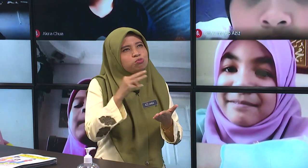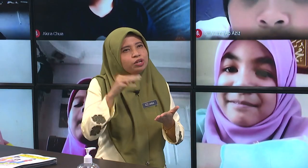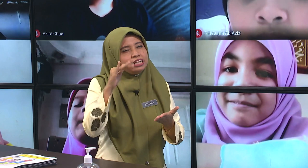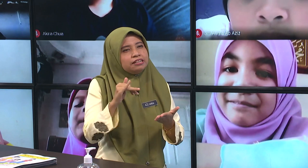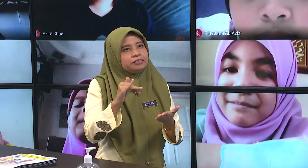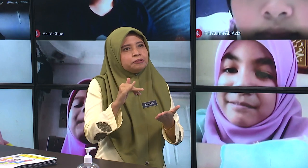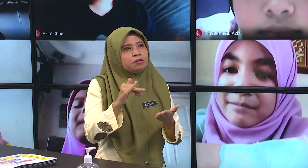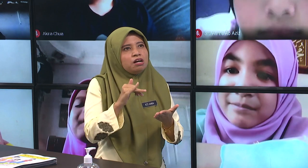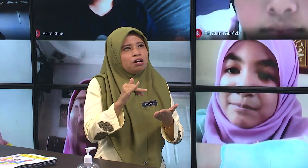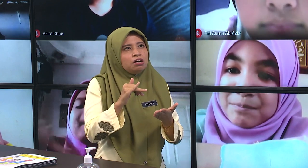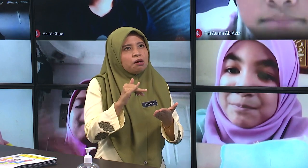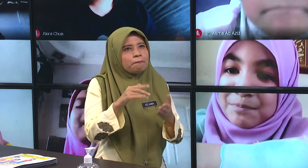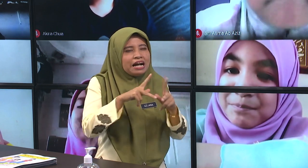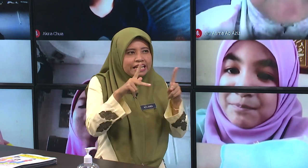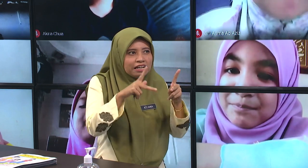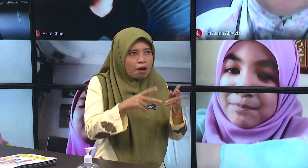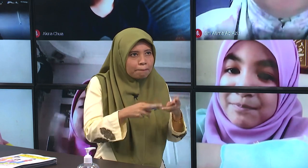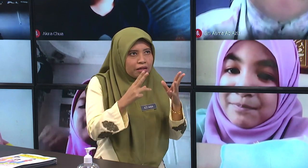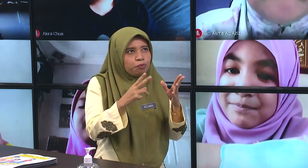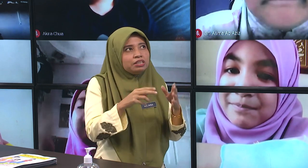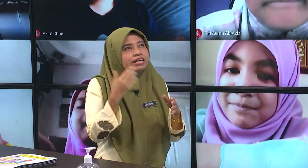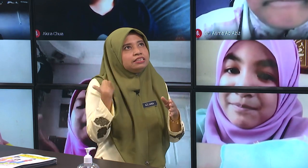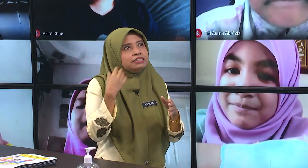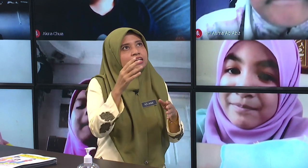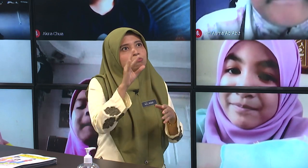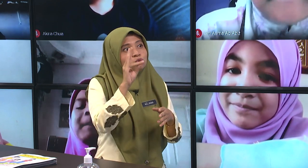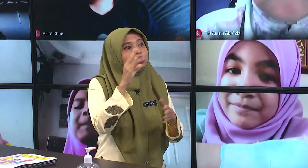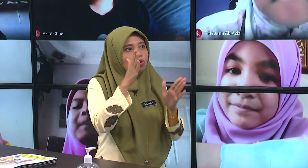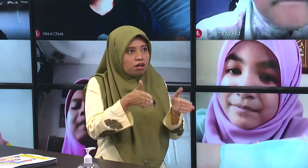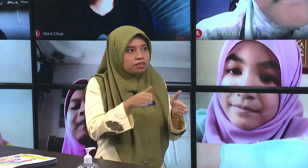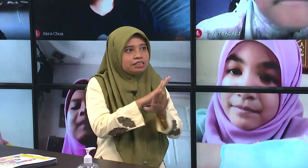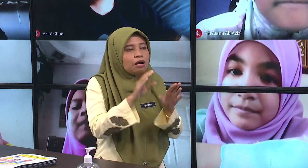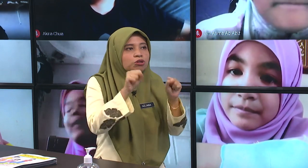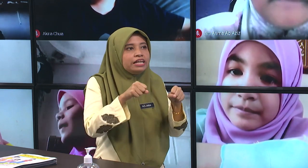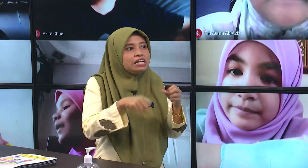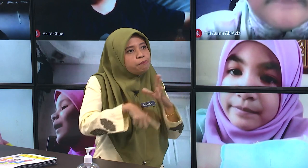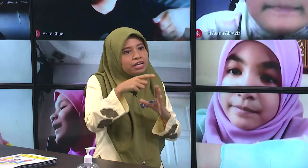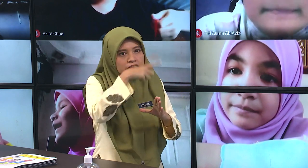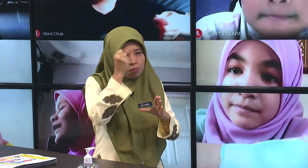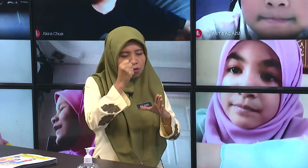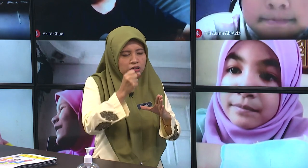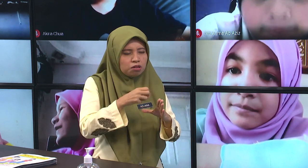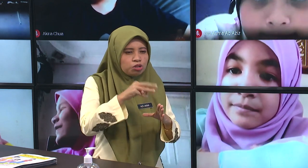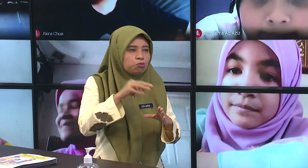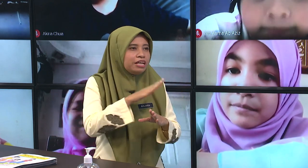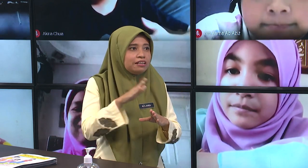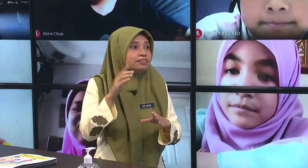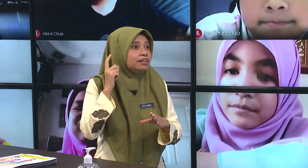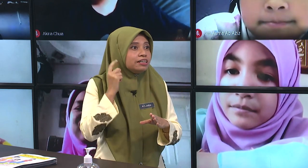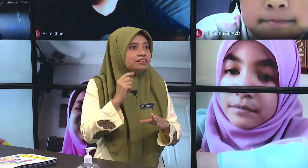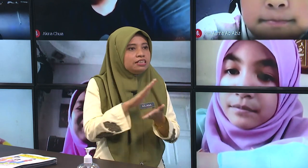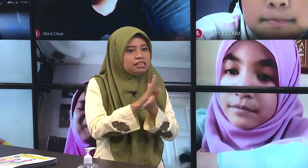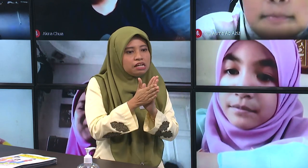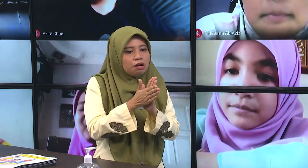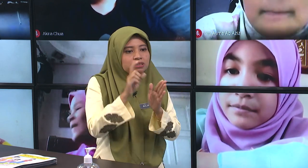biasanya murid yang paling ramai pun ada dalam 7 orang. Okay. Dia tak boleh lebih sebab murid-murid tak